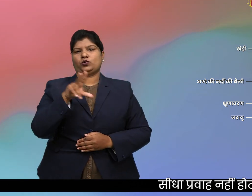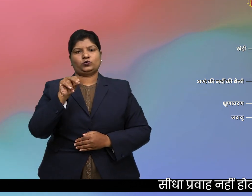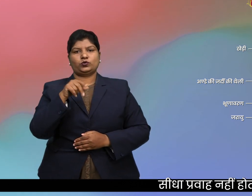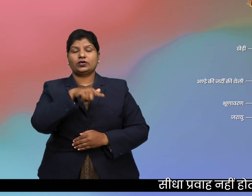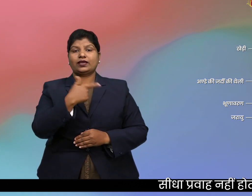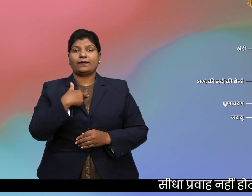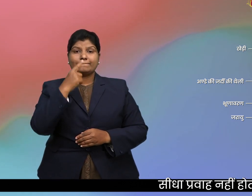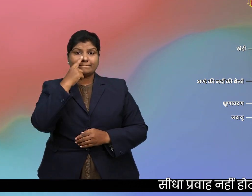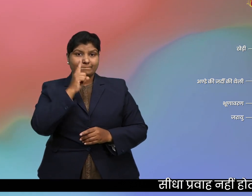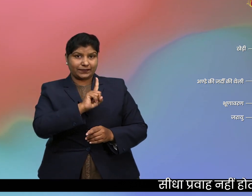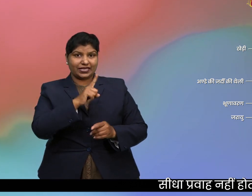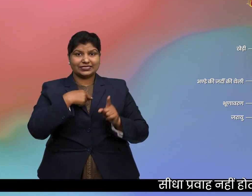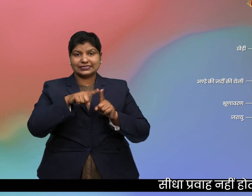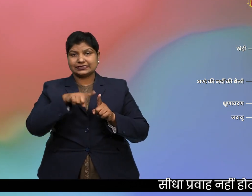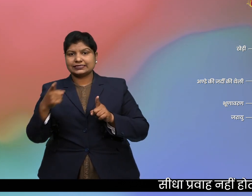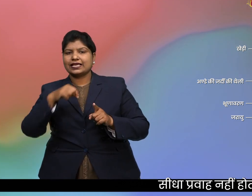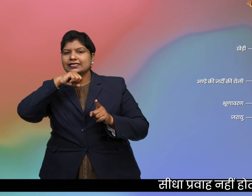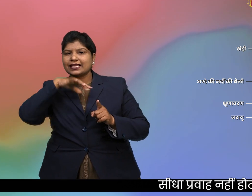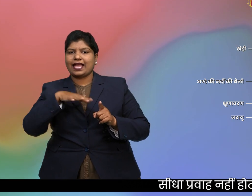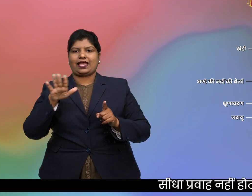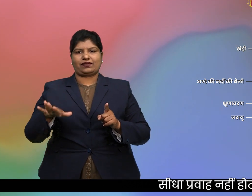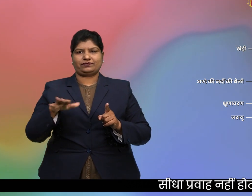सीधा प्रवाह नहीं होता है।